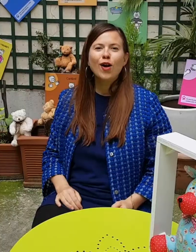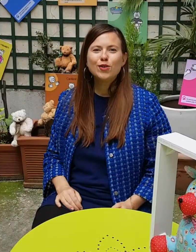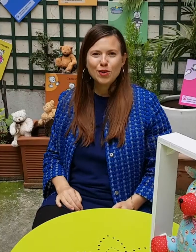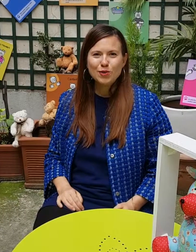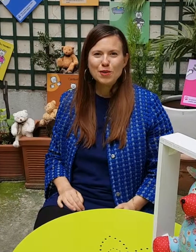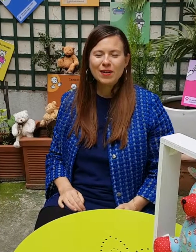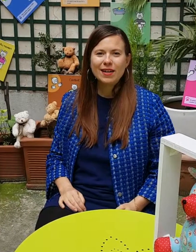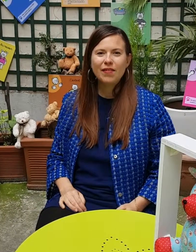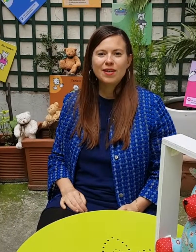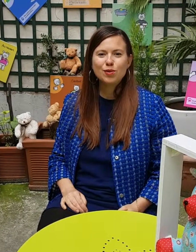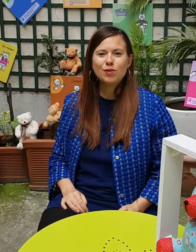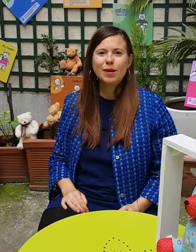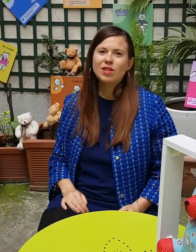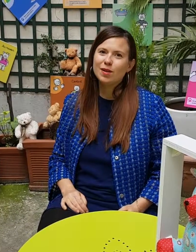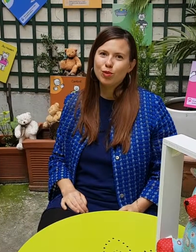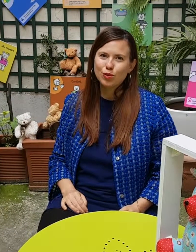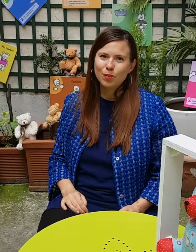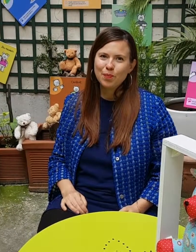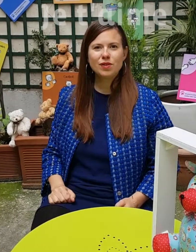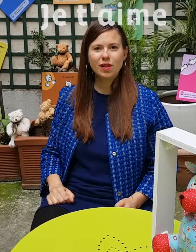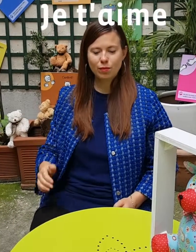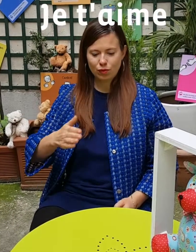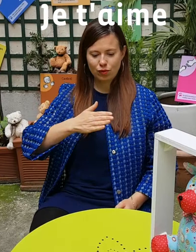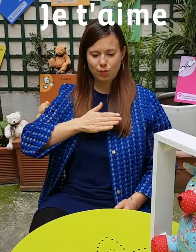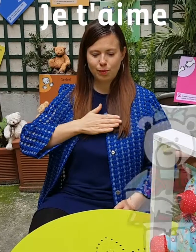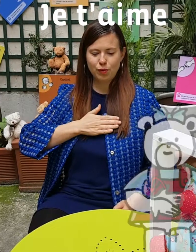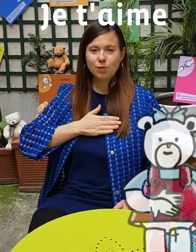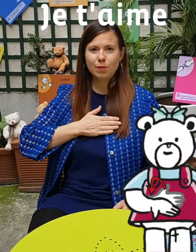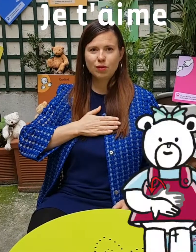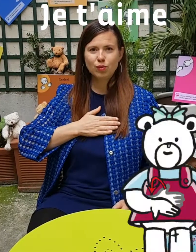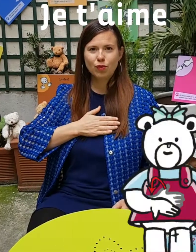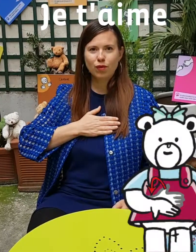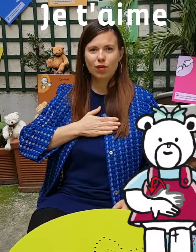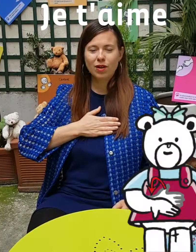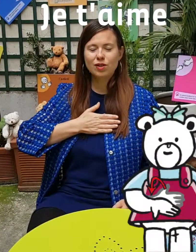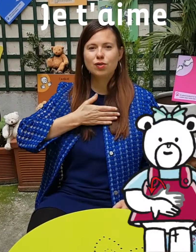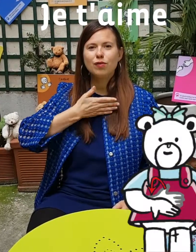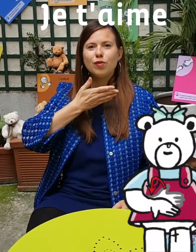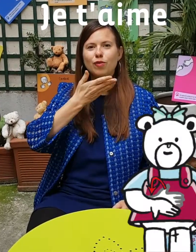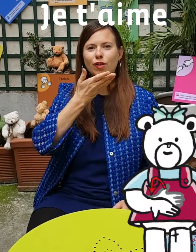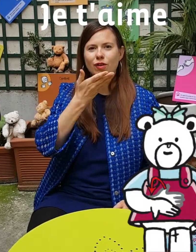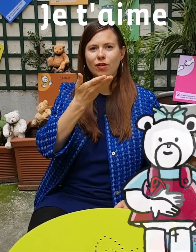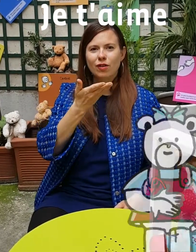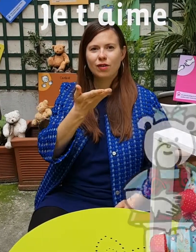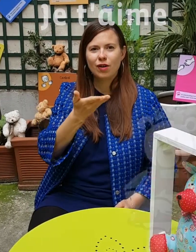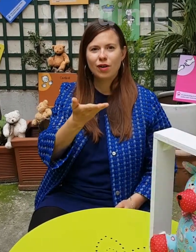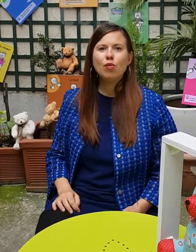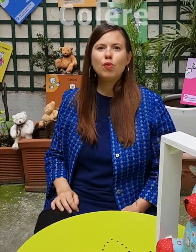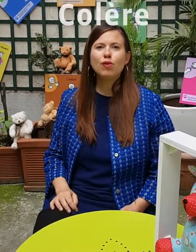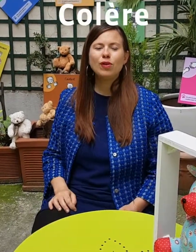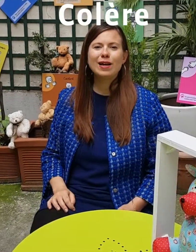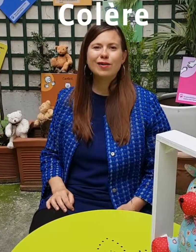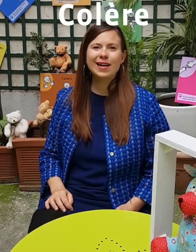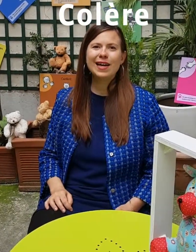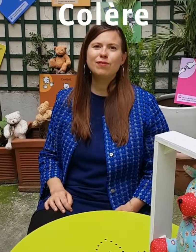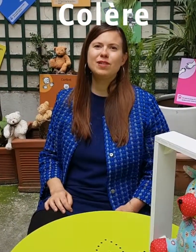Aujourd'hui, on va travailler sur le thème des émotions. Je t'aime, je pose ma main sur mon cœur et j'offre mon cœur. Le mot de la colère, vous